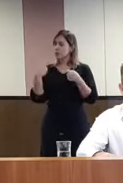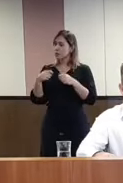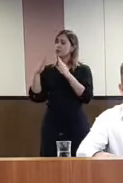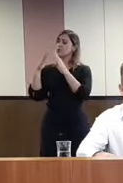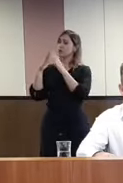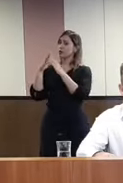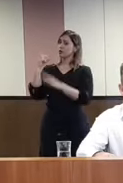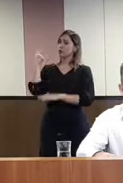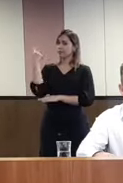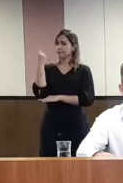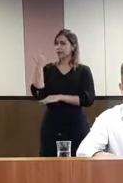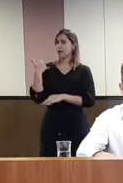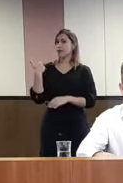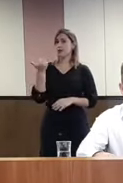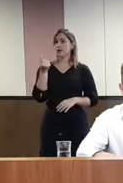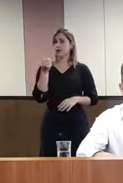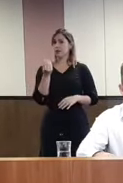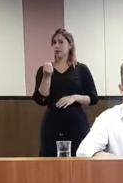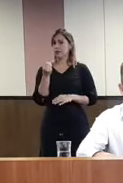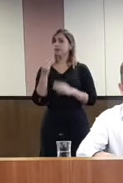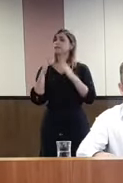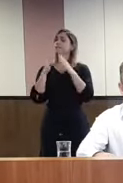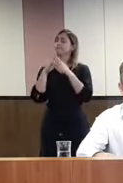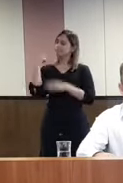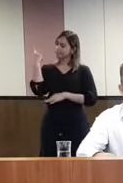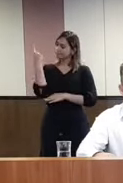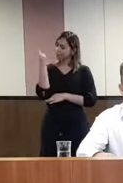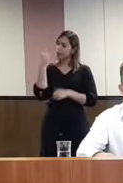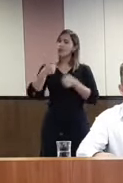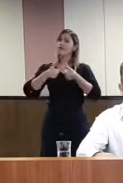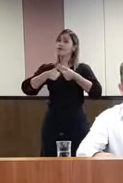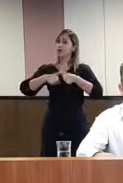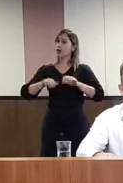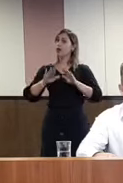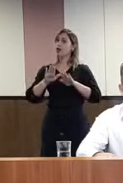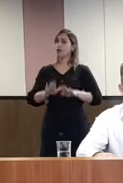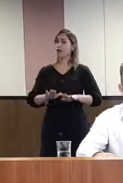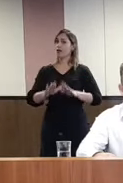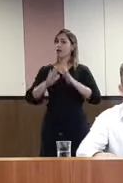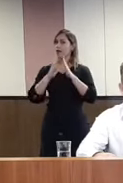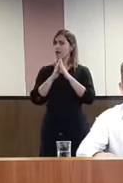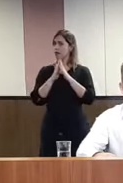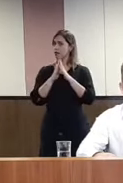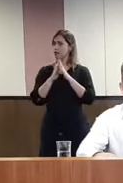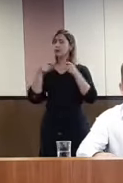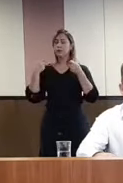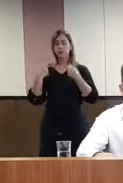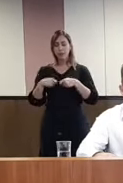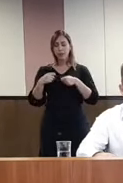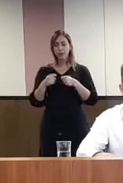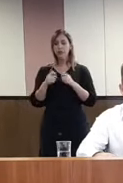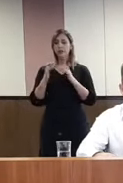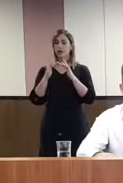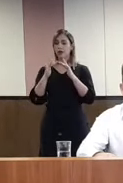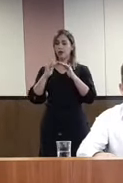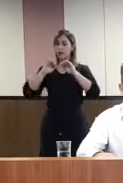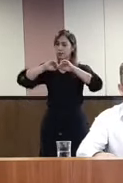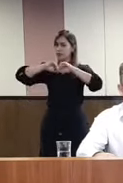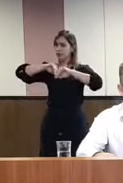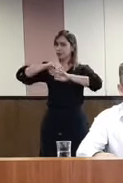de risco acima de 60 anos, as pessoas mais idosas, precisam ter um isolamento social maior. Estamos mantendo